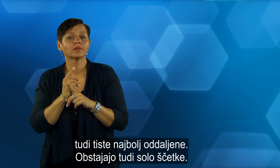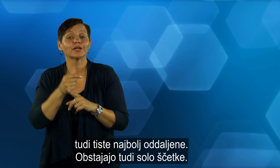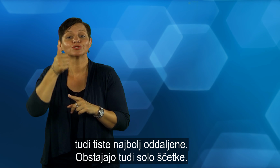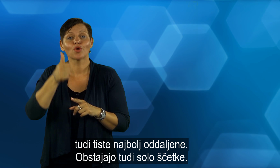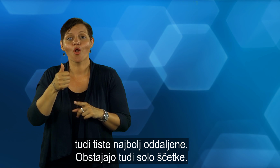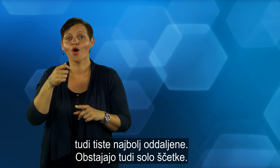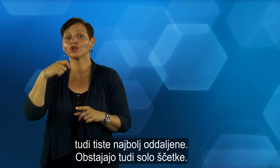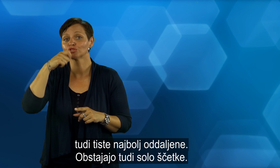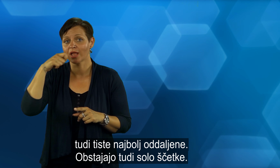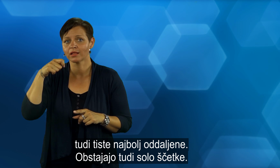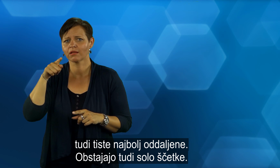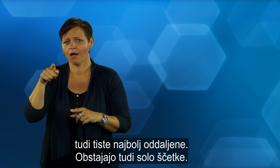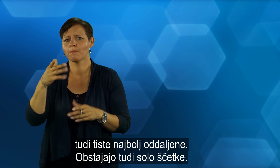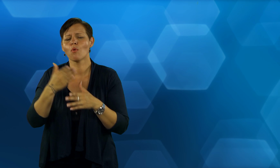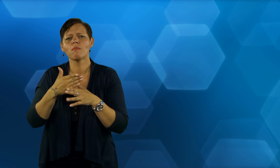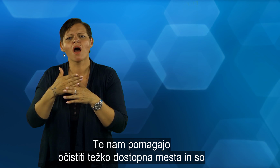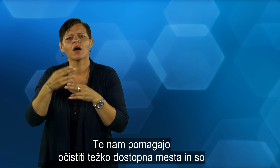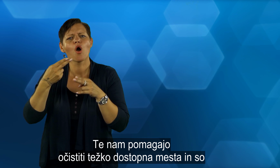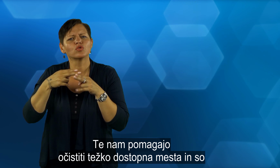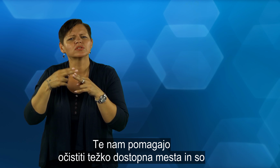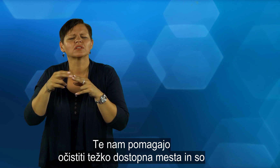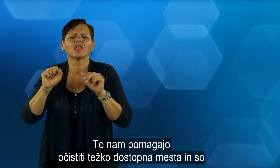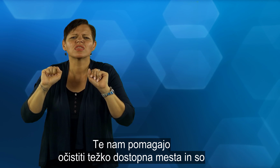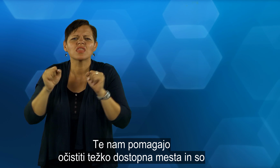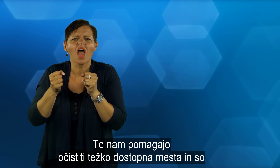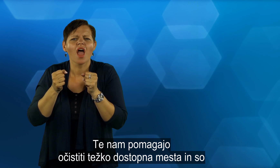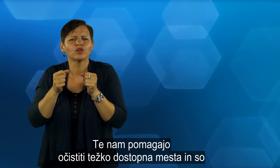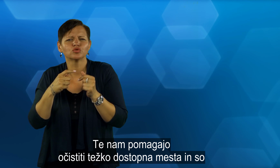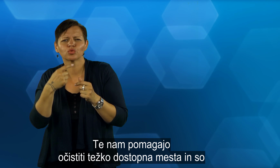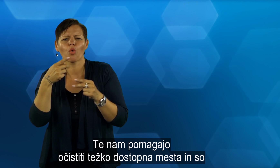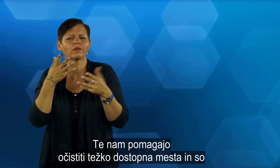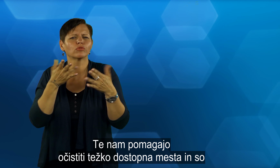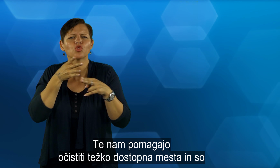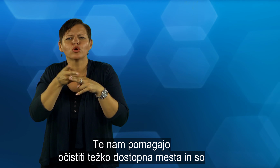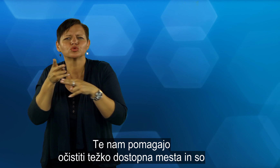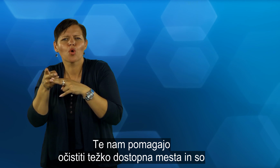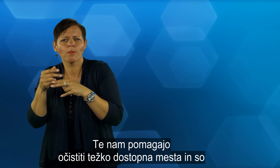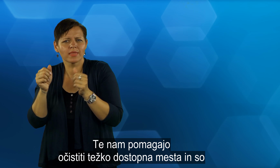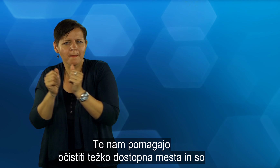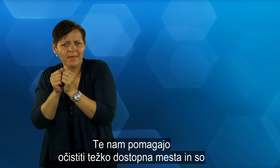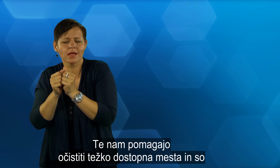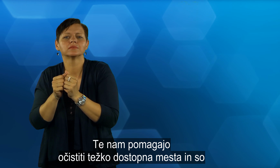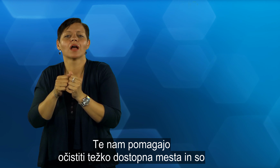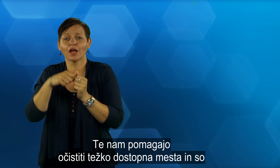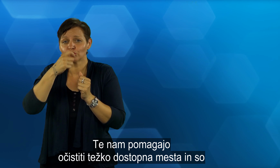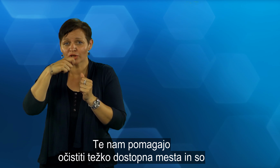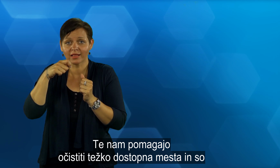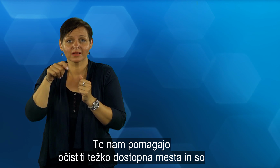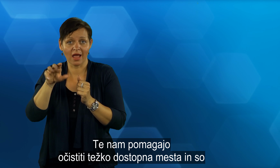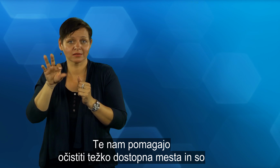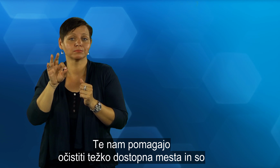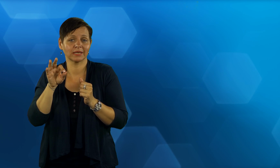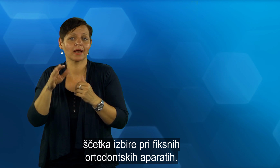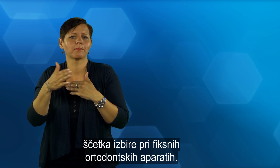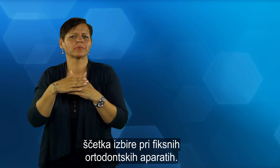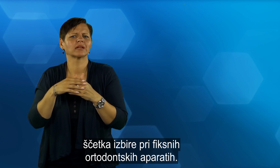Obstajajo tudi solo ščetke. Te nam pomagajo očistiti težko dostopna mesta in so ščetka izbire pri